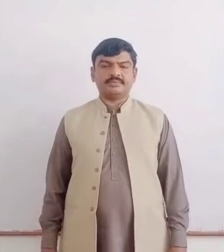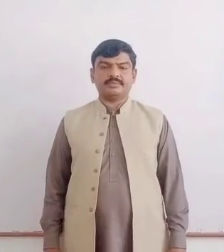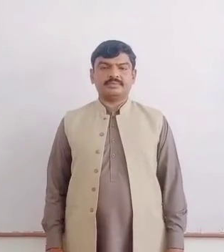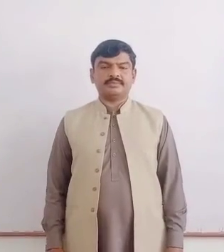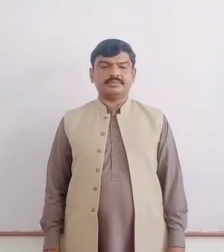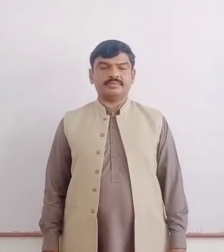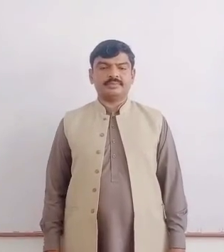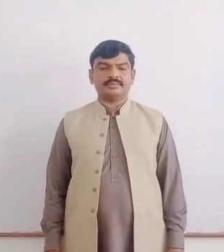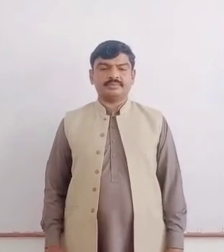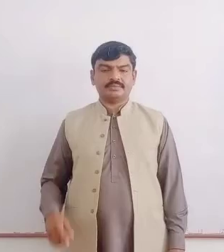नादान,